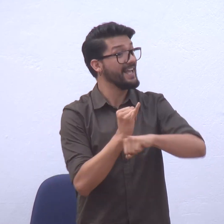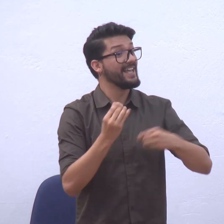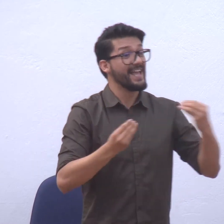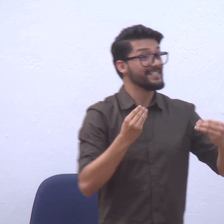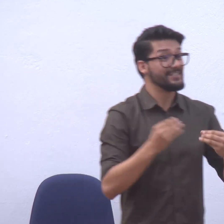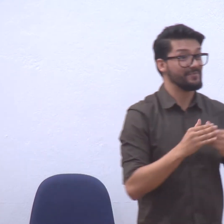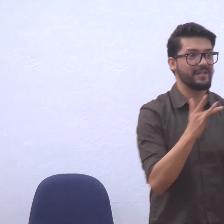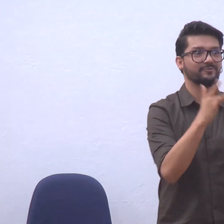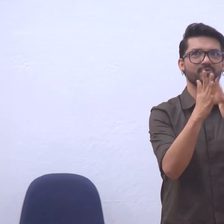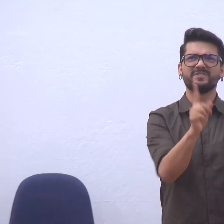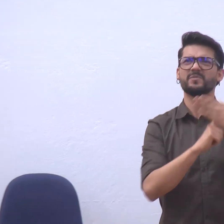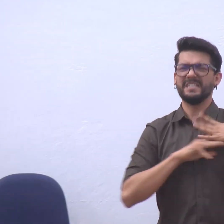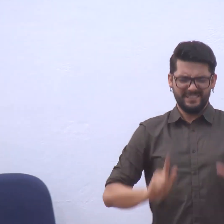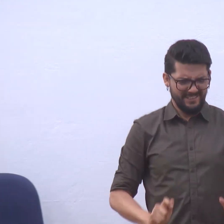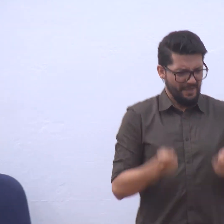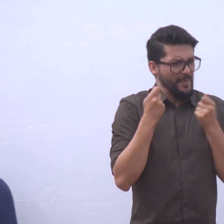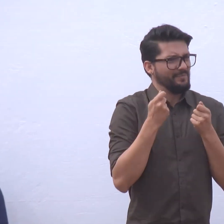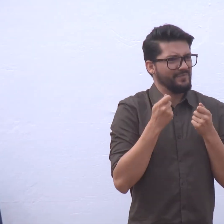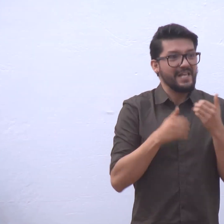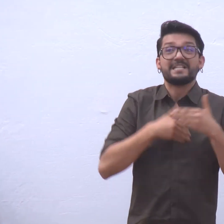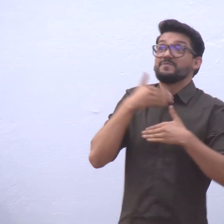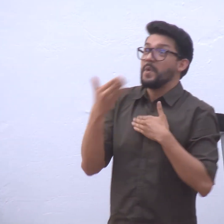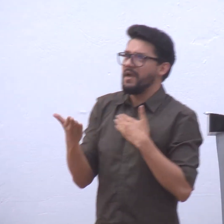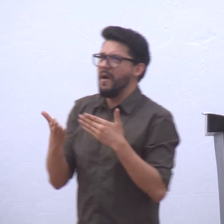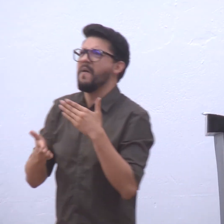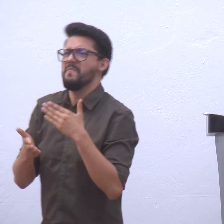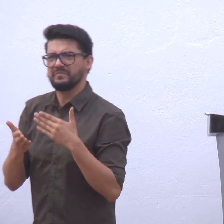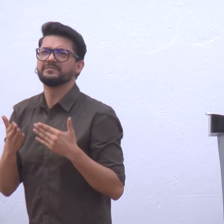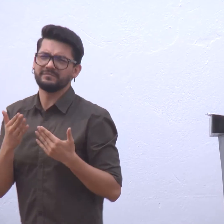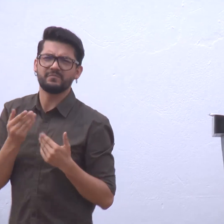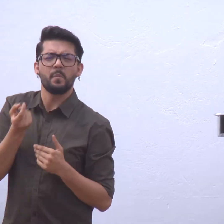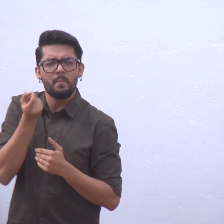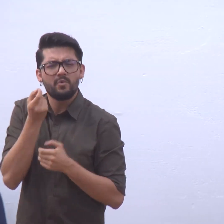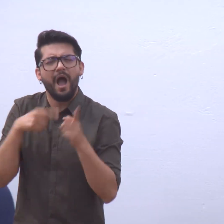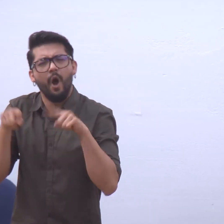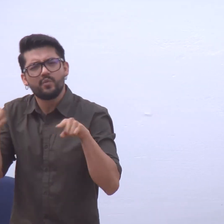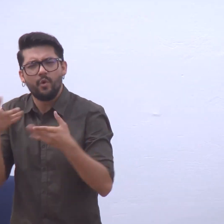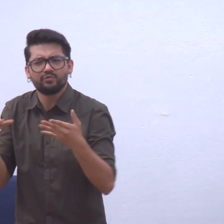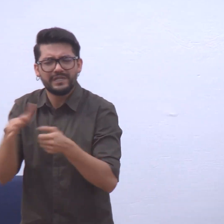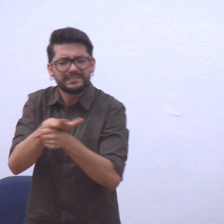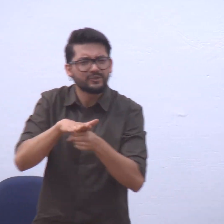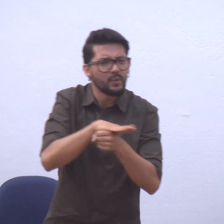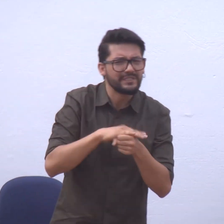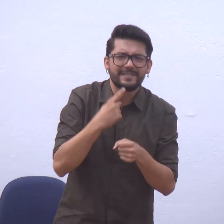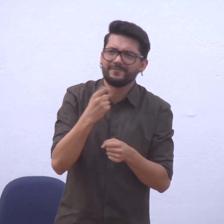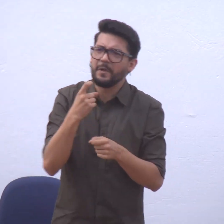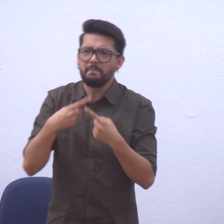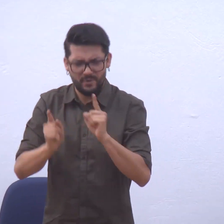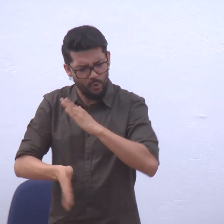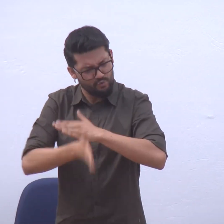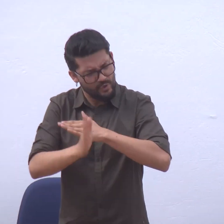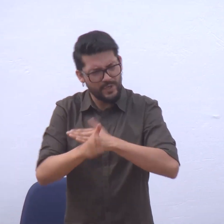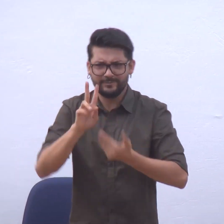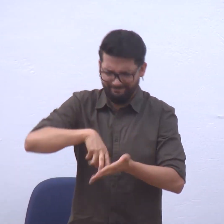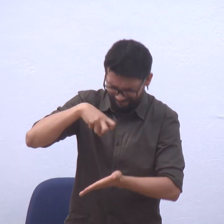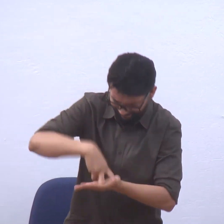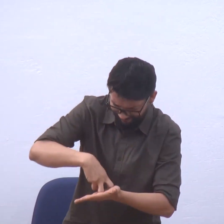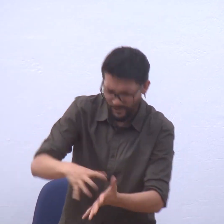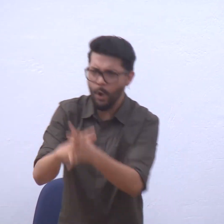Aquí en la iglesia aceptamos muchos de ustedes a Jesús como nuestro Salvador y en medio de situaciones